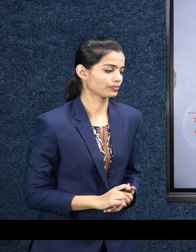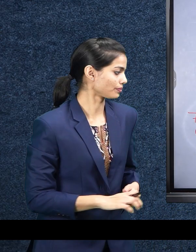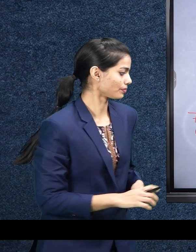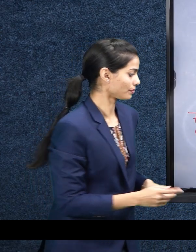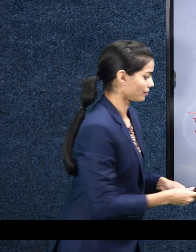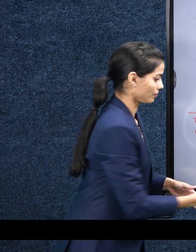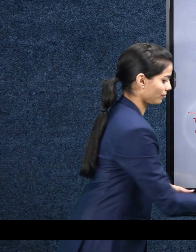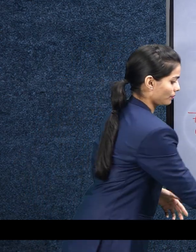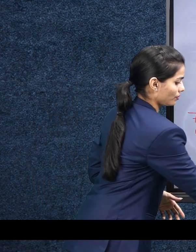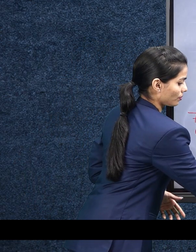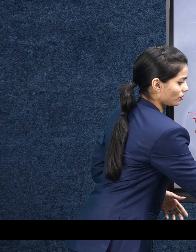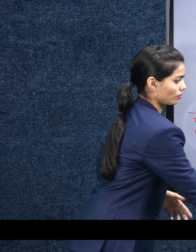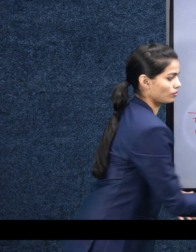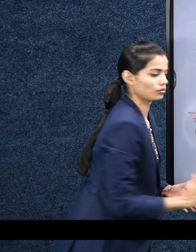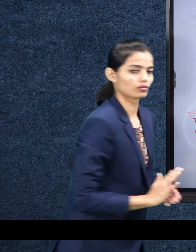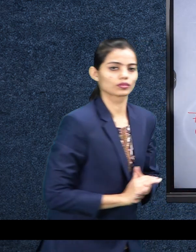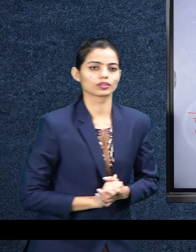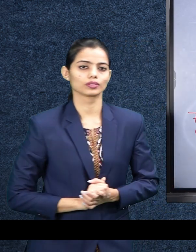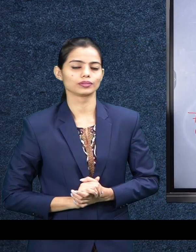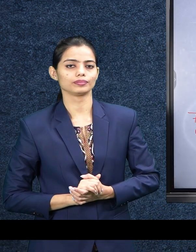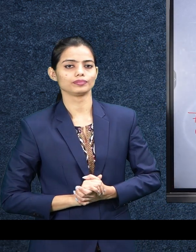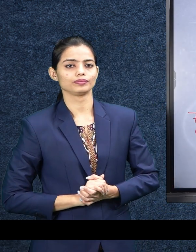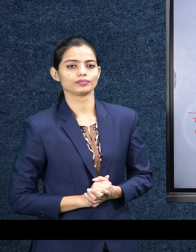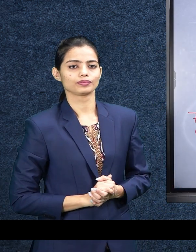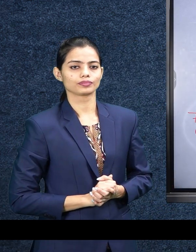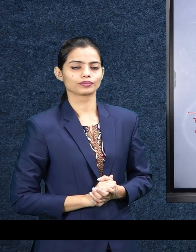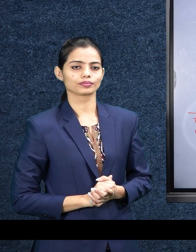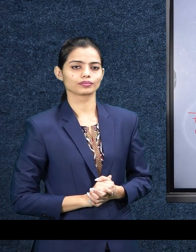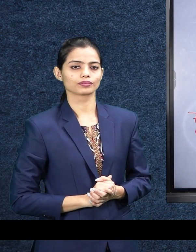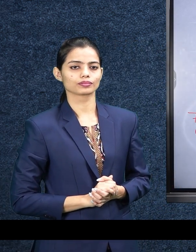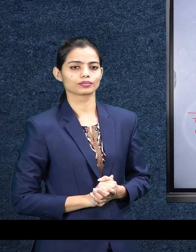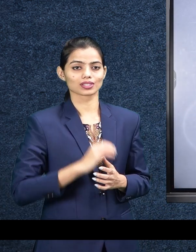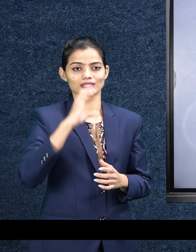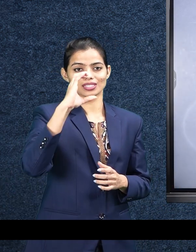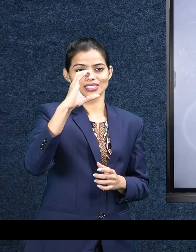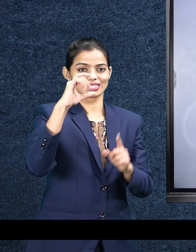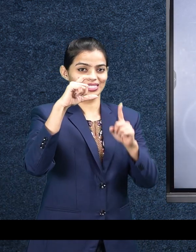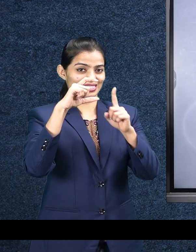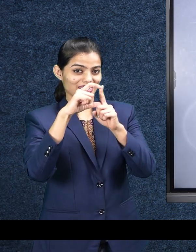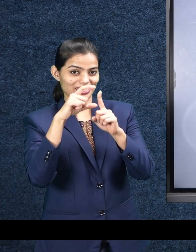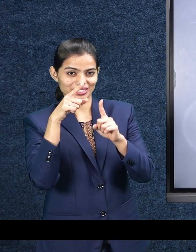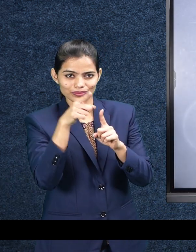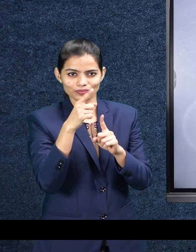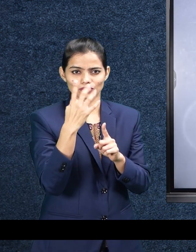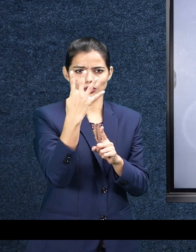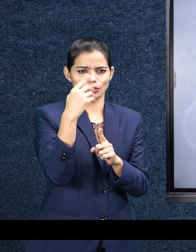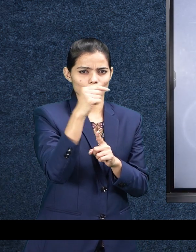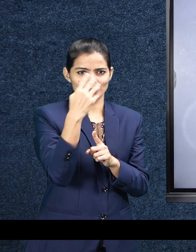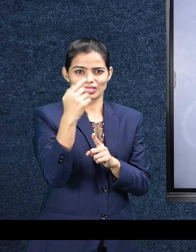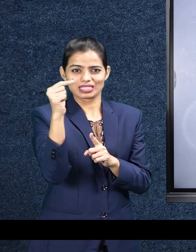ஈடு வர்க்கமூலம் 25 ஈடு 5. குறுவட்டு ஈடு